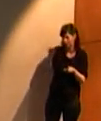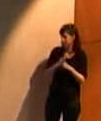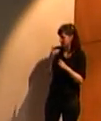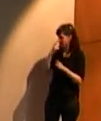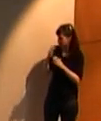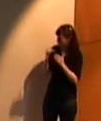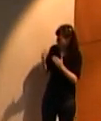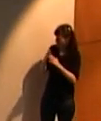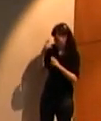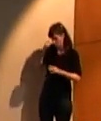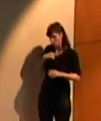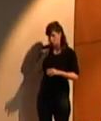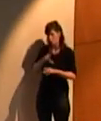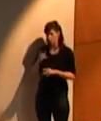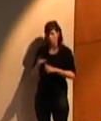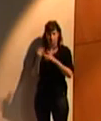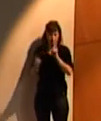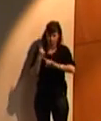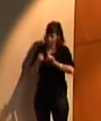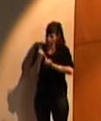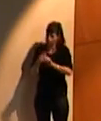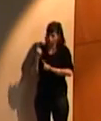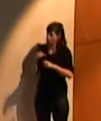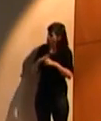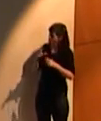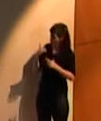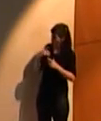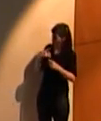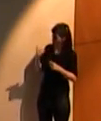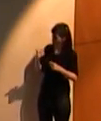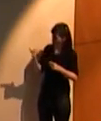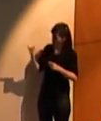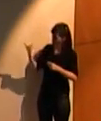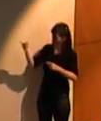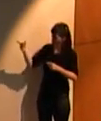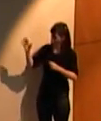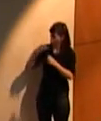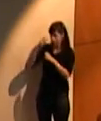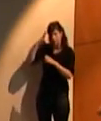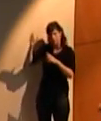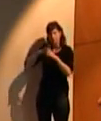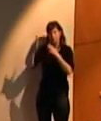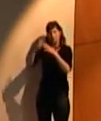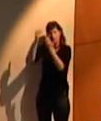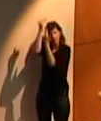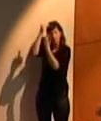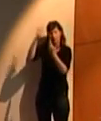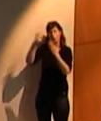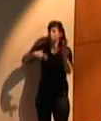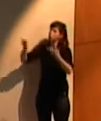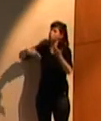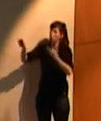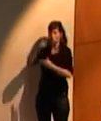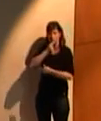important, la 3D pour nous, elle était importante pour restituer un petit peu, notamment comme l'abri est difficilement transportable, c'était une manière